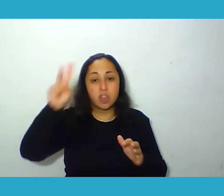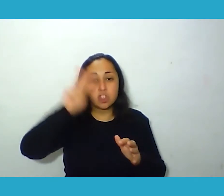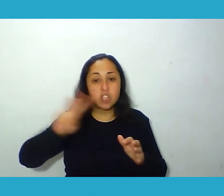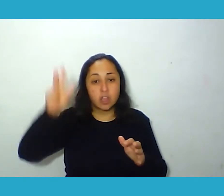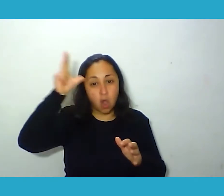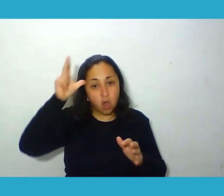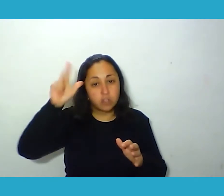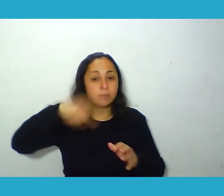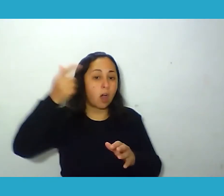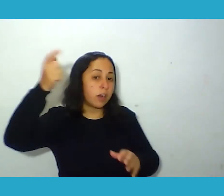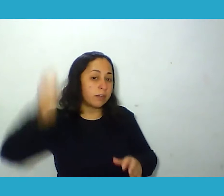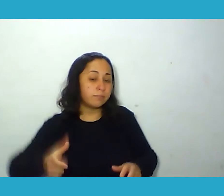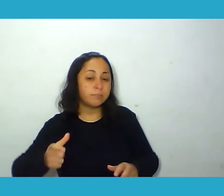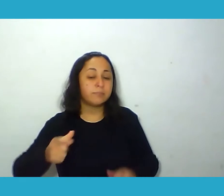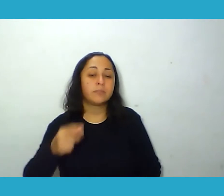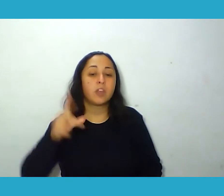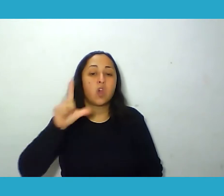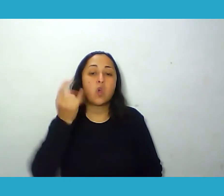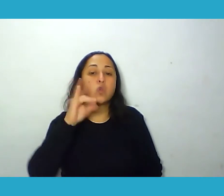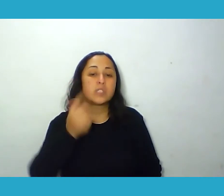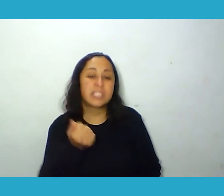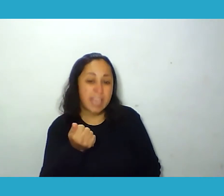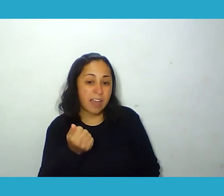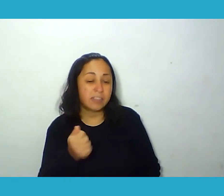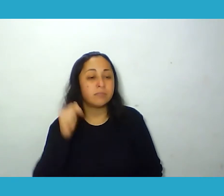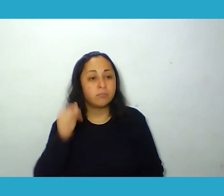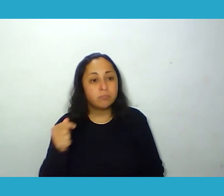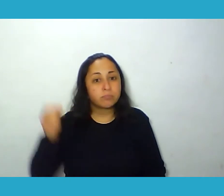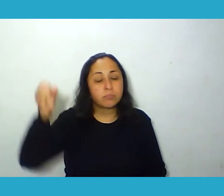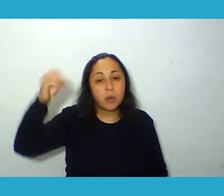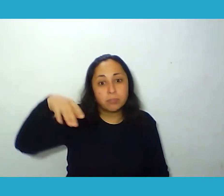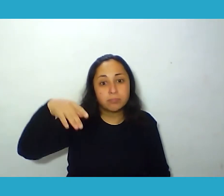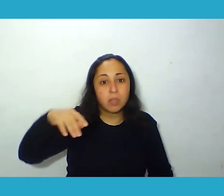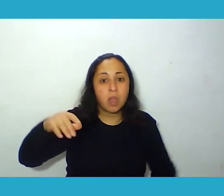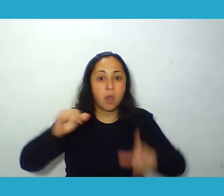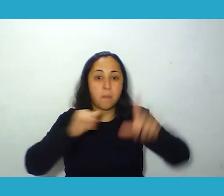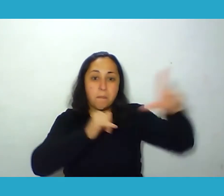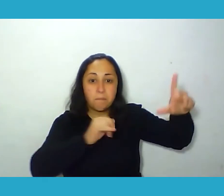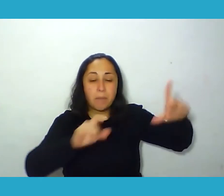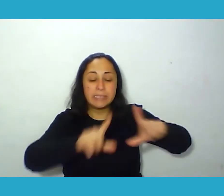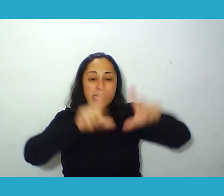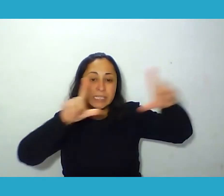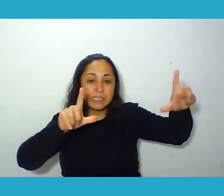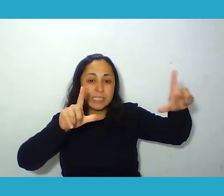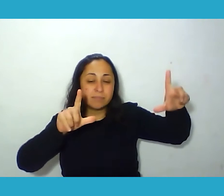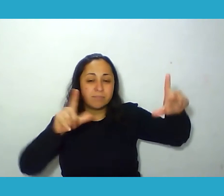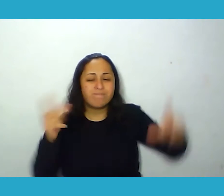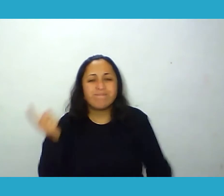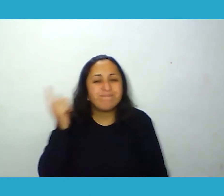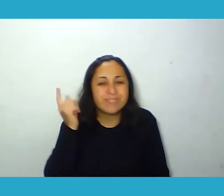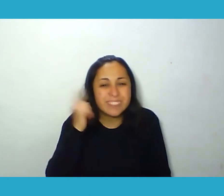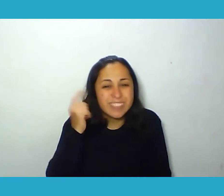Tras ello, se la participa la señora Avalle Lucía Bernardita, estando en la sala y proyectando su pantalla. No logra